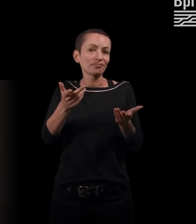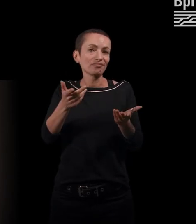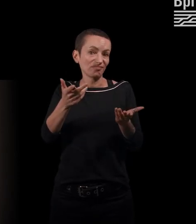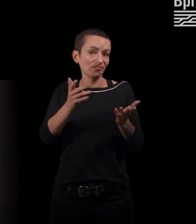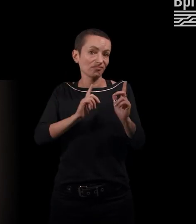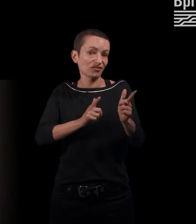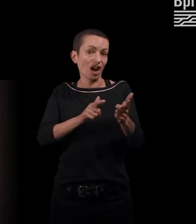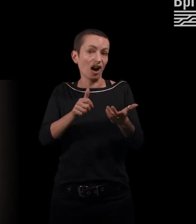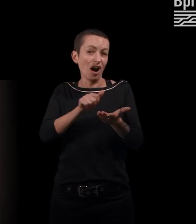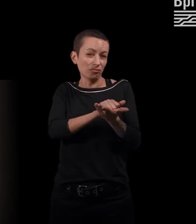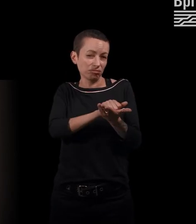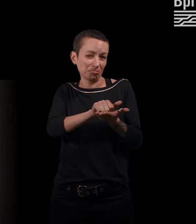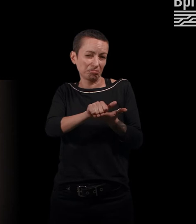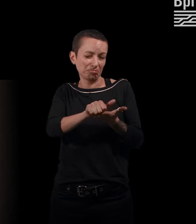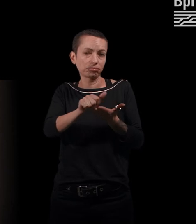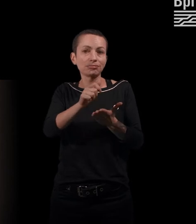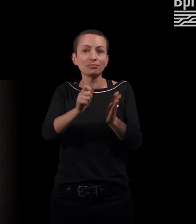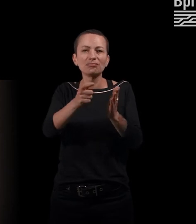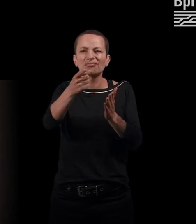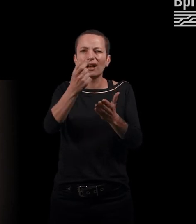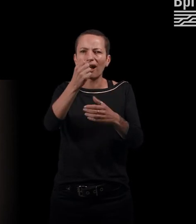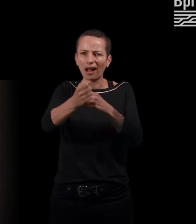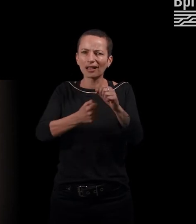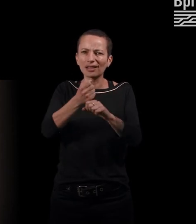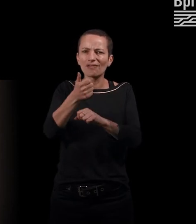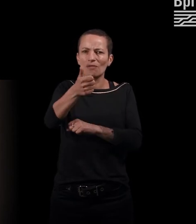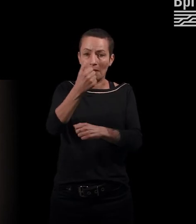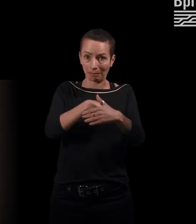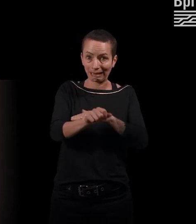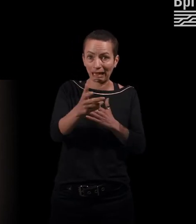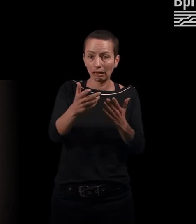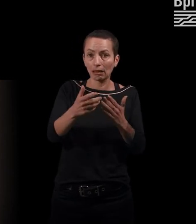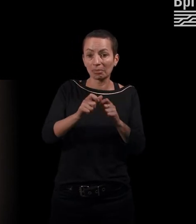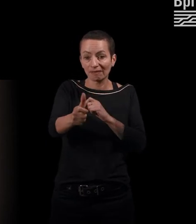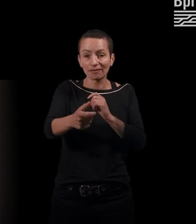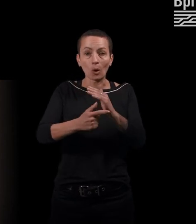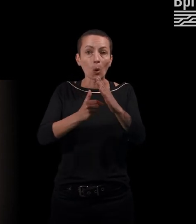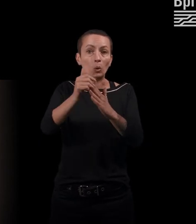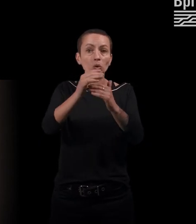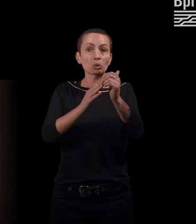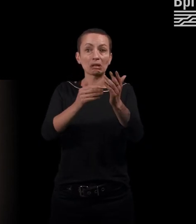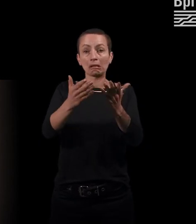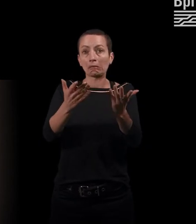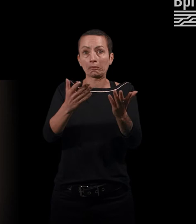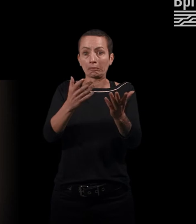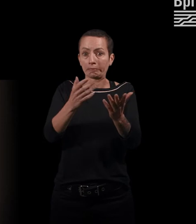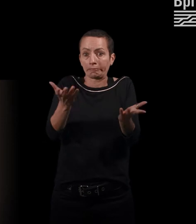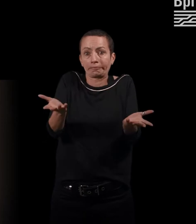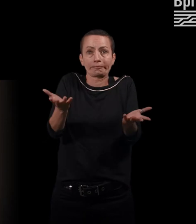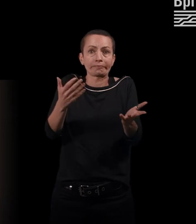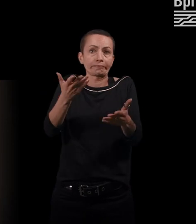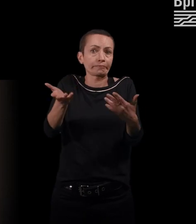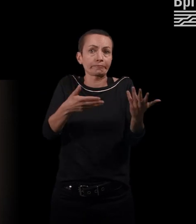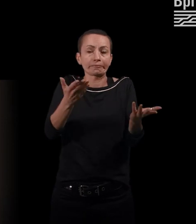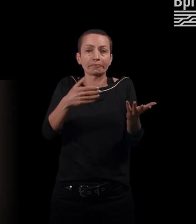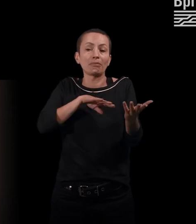qui a été détruit par la guerre quasiment l'année de votre naissance, et vous le disiez, qui a été reconstruit, qui est devenu une périphérie à